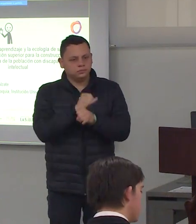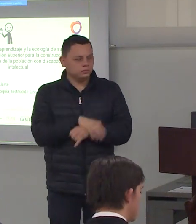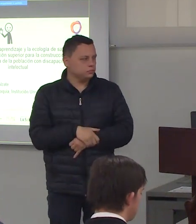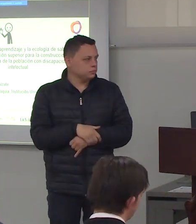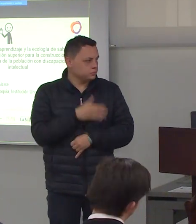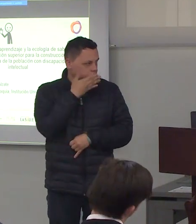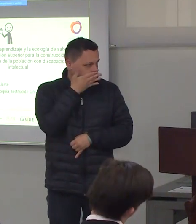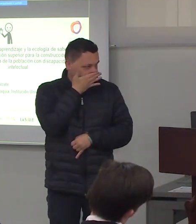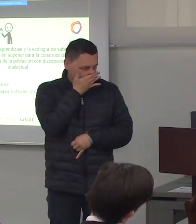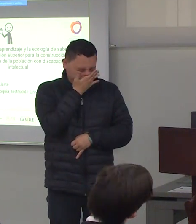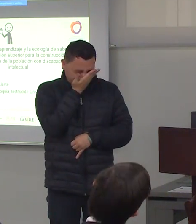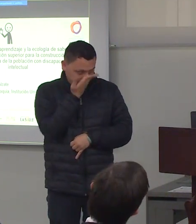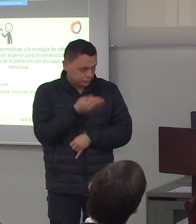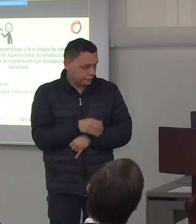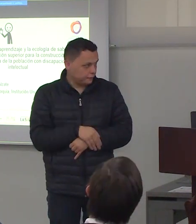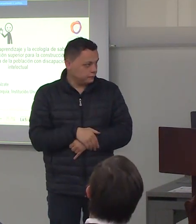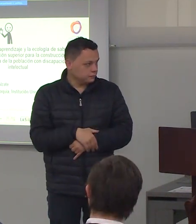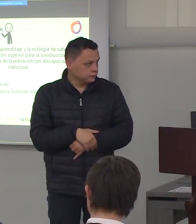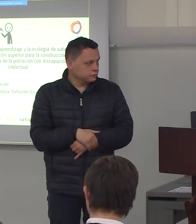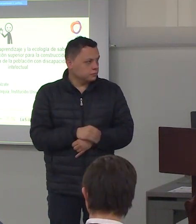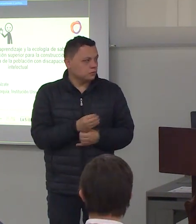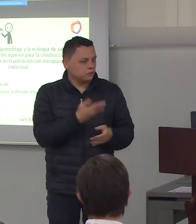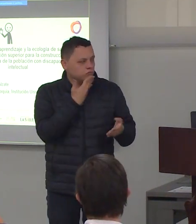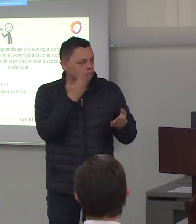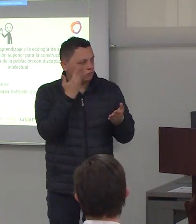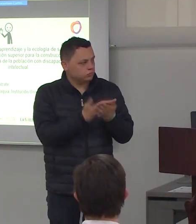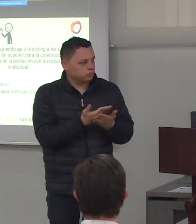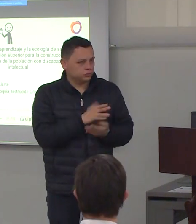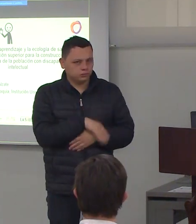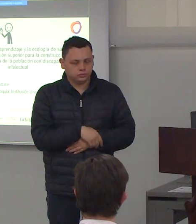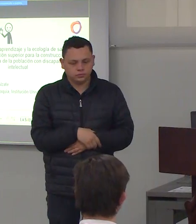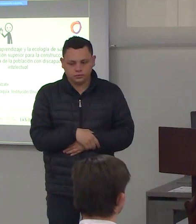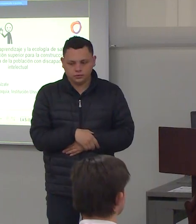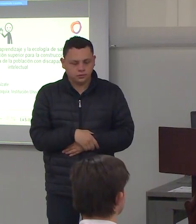en estos temas. Muchas gracias, Jorge Iván.